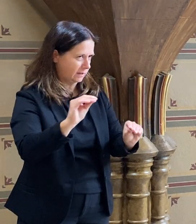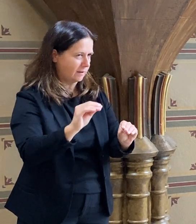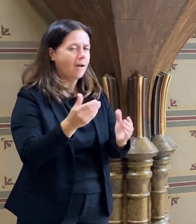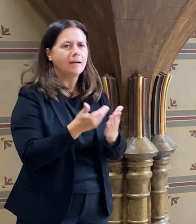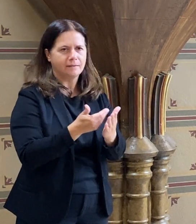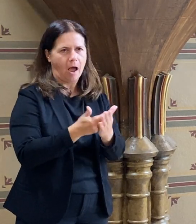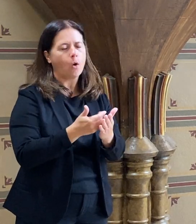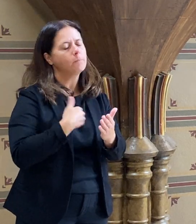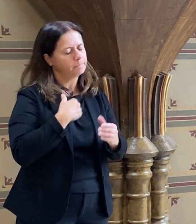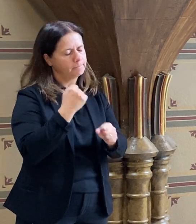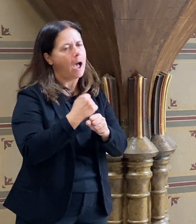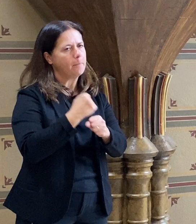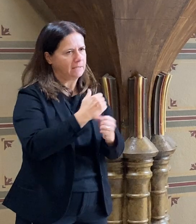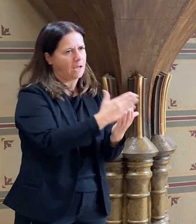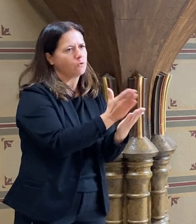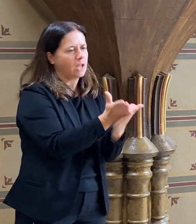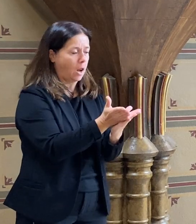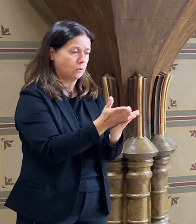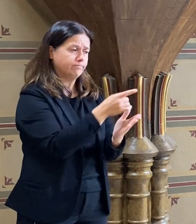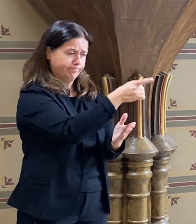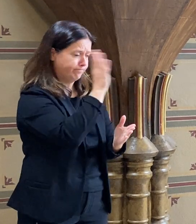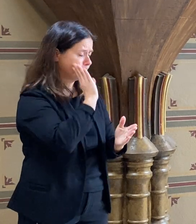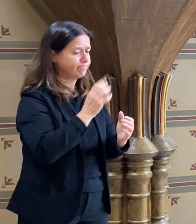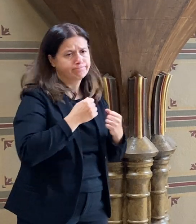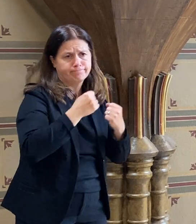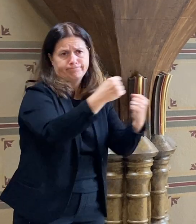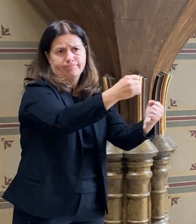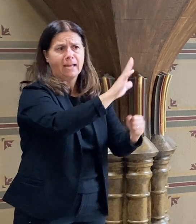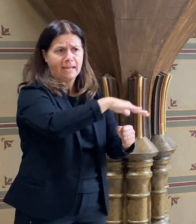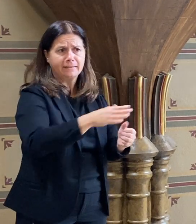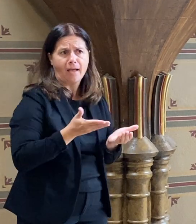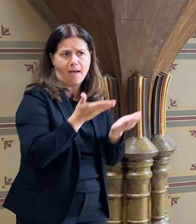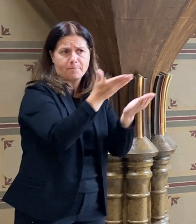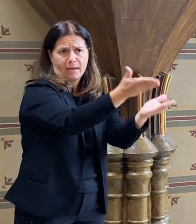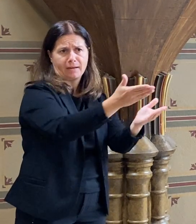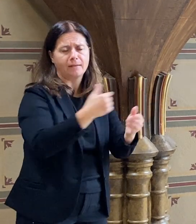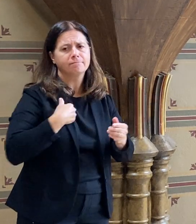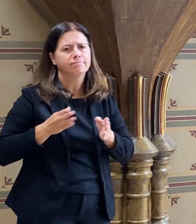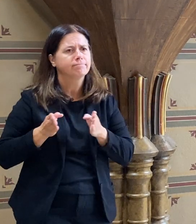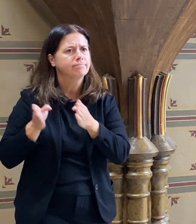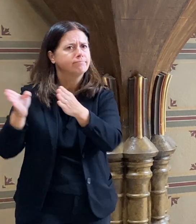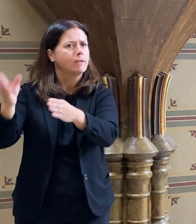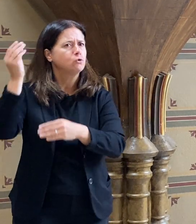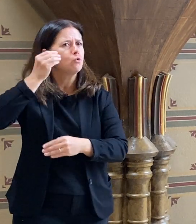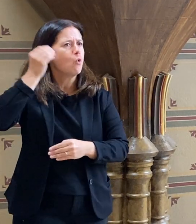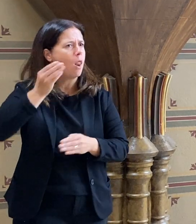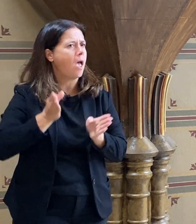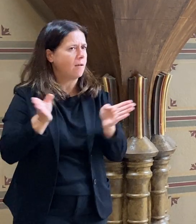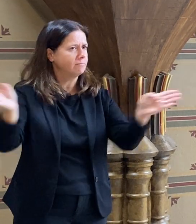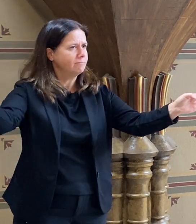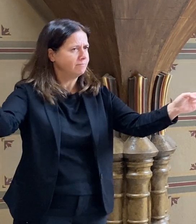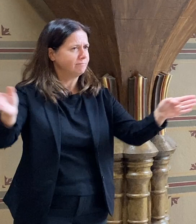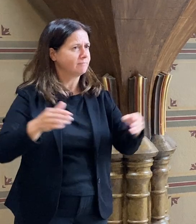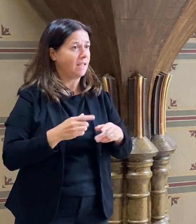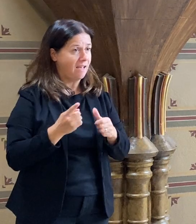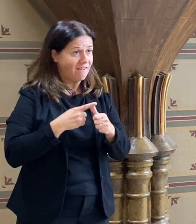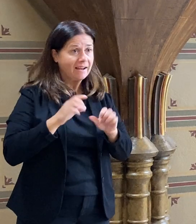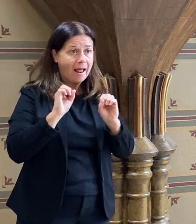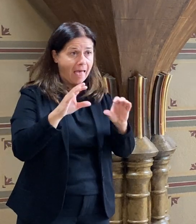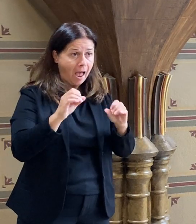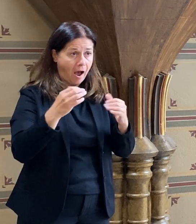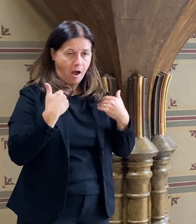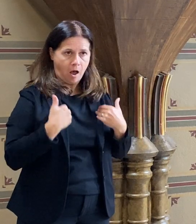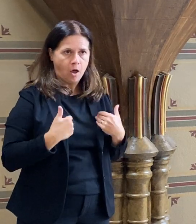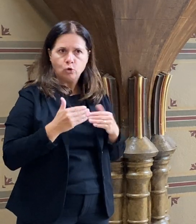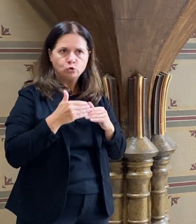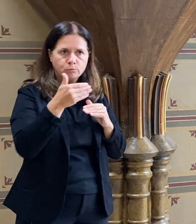also Arbeitsaufteilung. Einer bringt die Kinder, der andere bricht schnell zur Schule aus. Denn wenn der Lehrer oder die Lehrerin